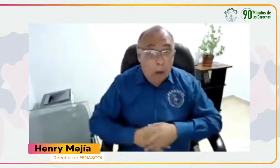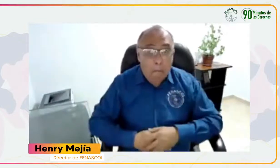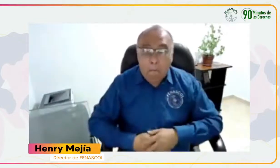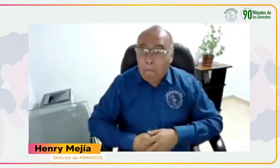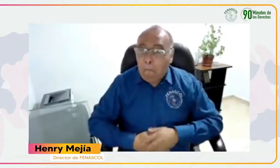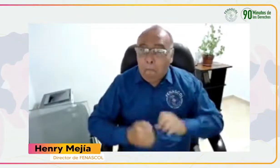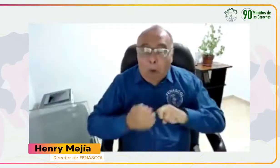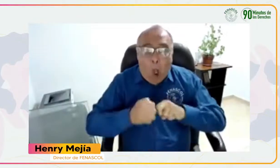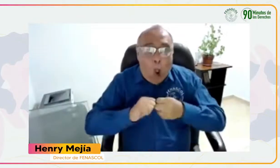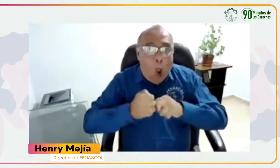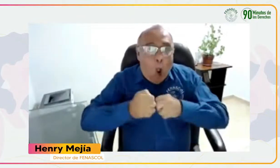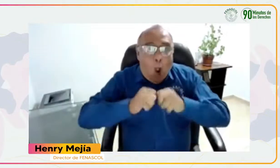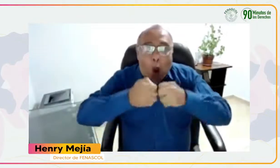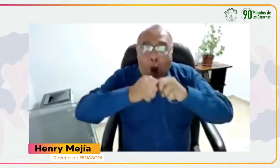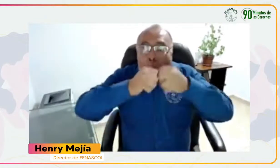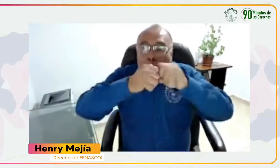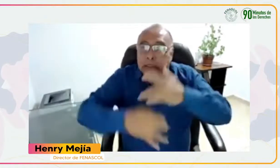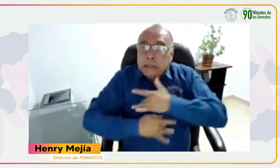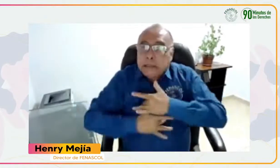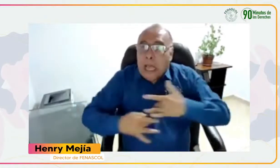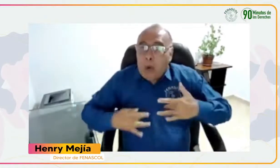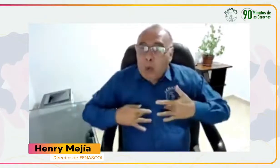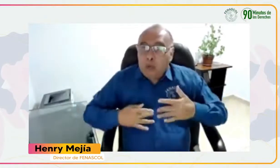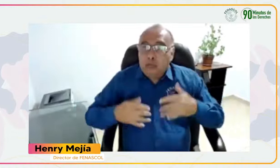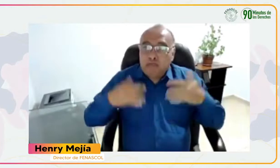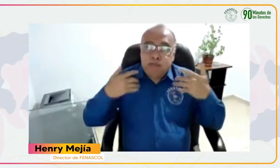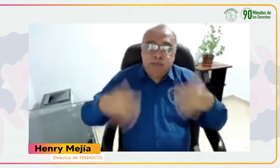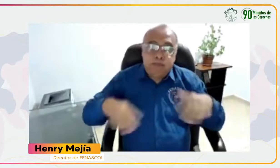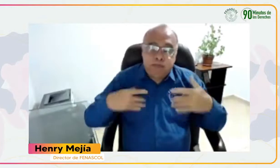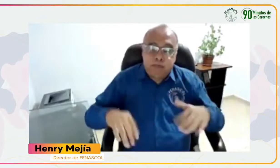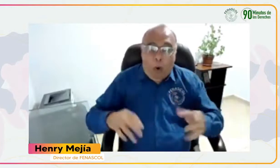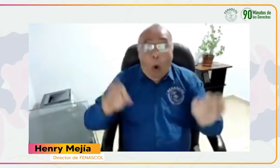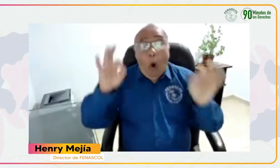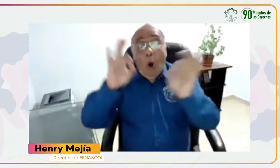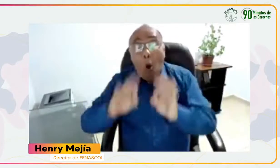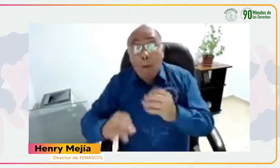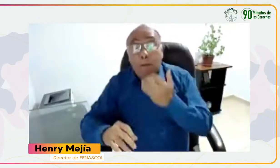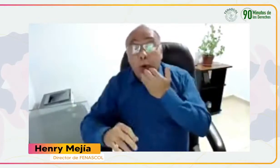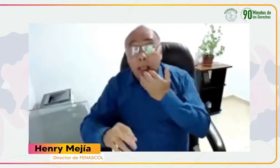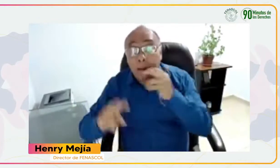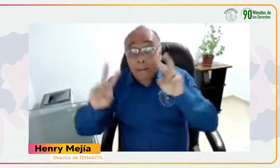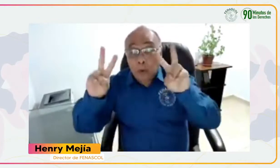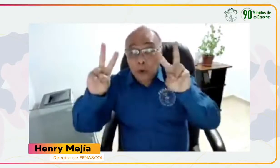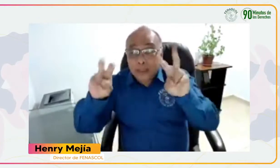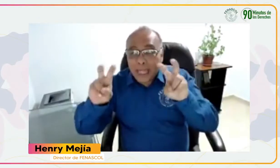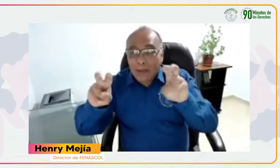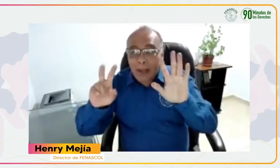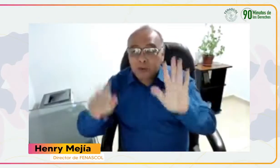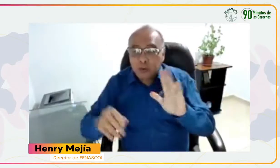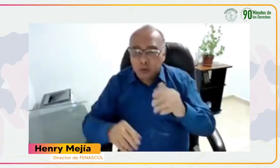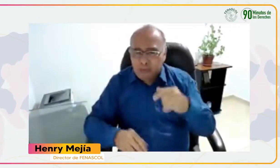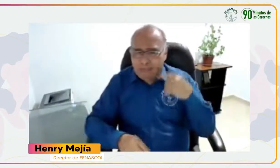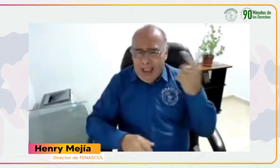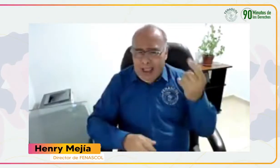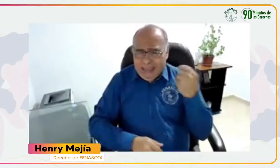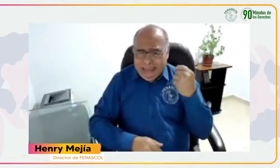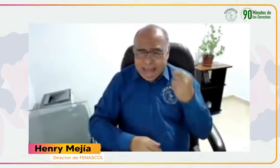total o de accesibilidad a la salud. Es un problema grandísimo que hay en la accesibilidad a la salud y, por ejemplo,